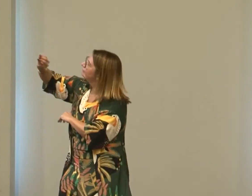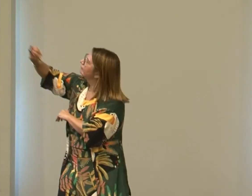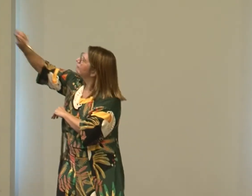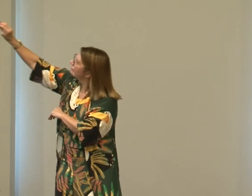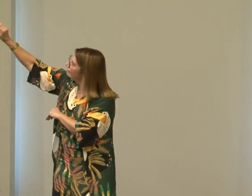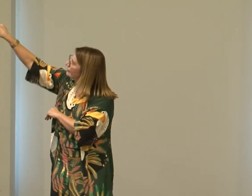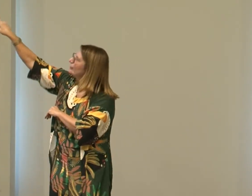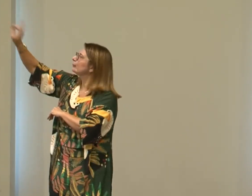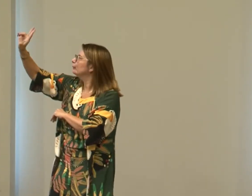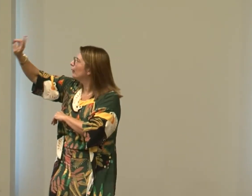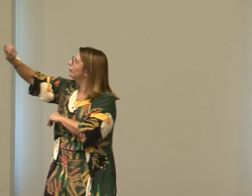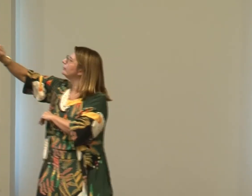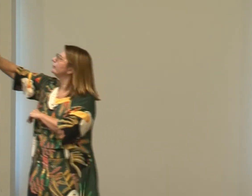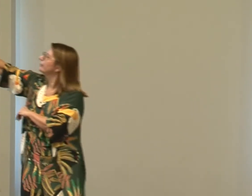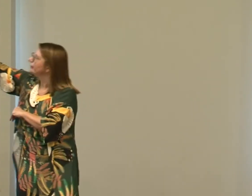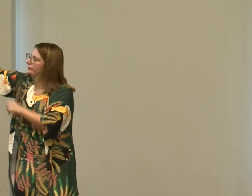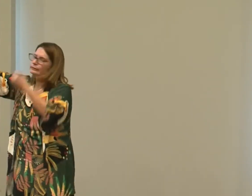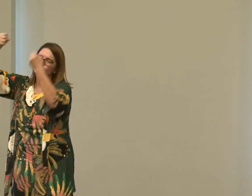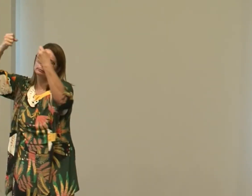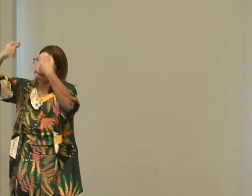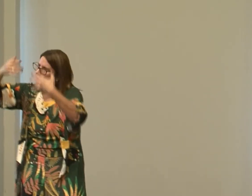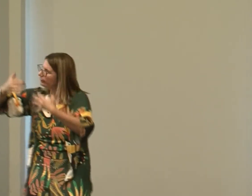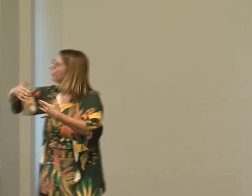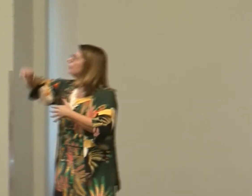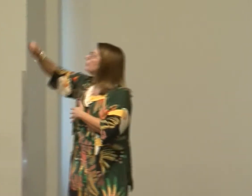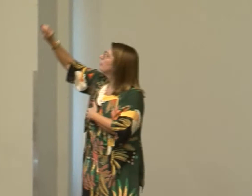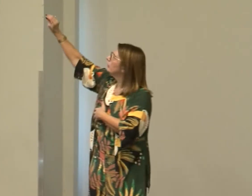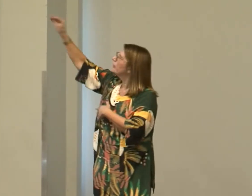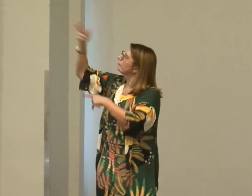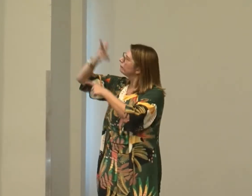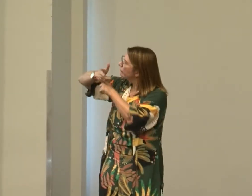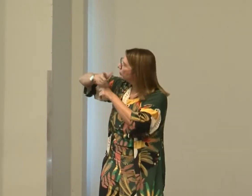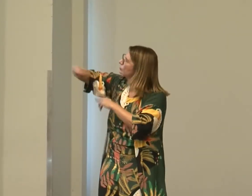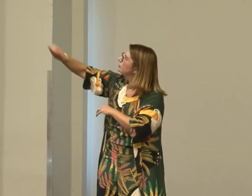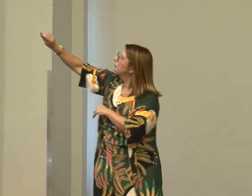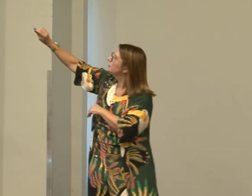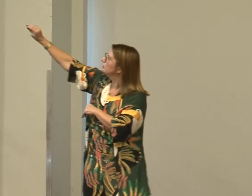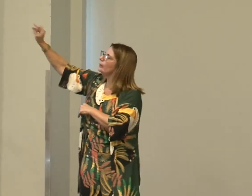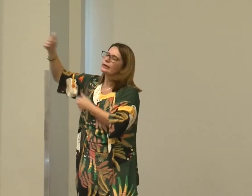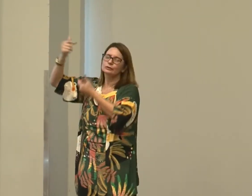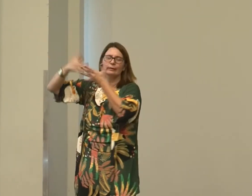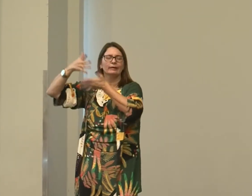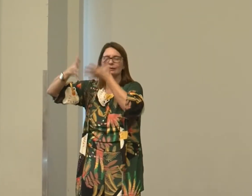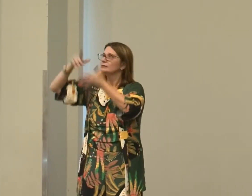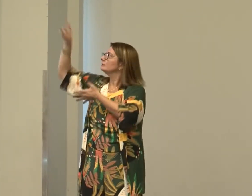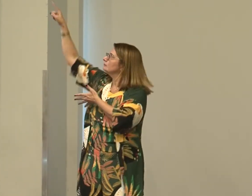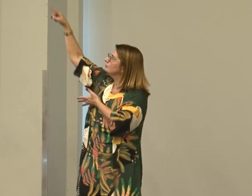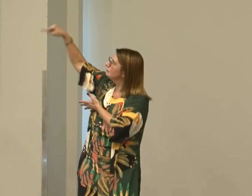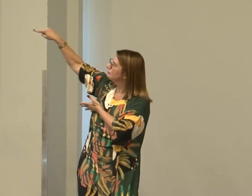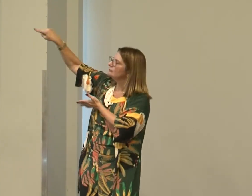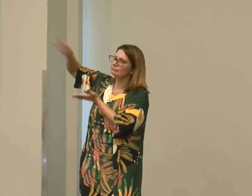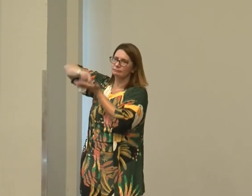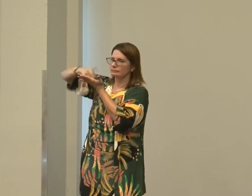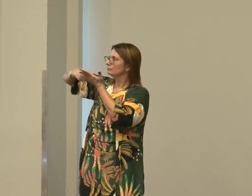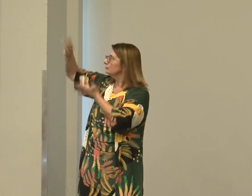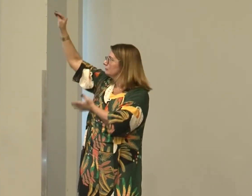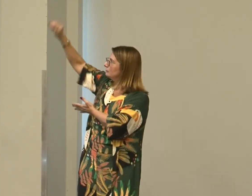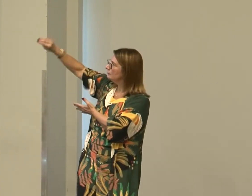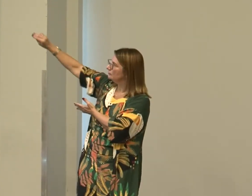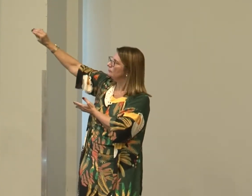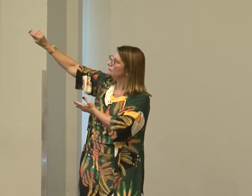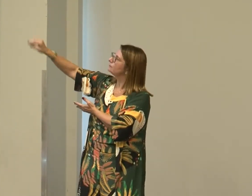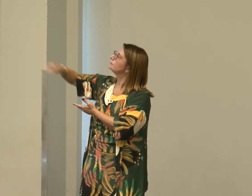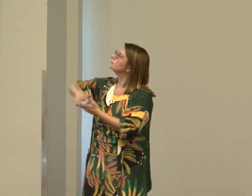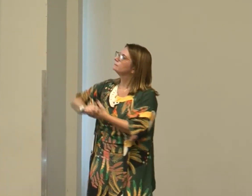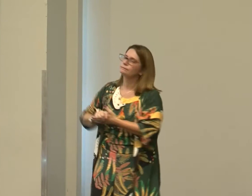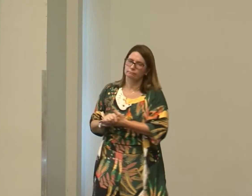Essa aqui é a estrutura, como a gente montou. Tem o nome em português, a definição em língua portuguesa, o vídeo em libras e a explicação em